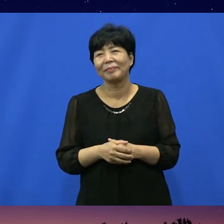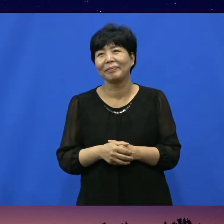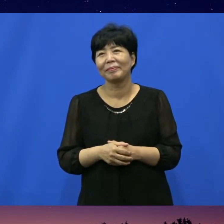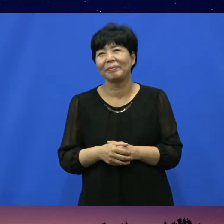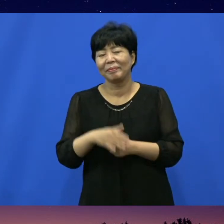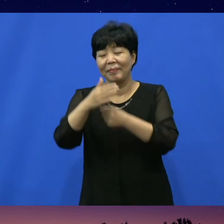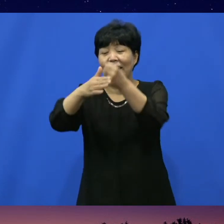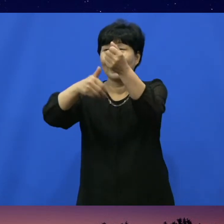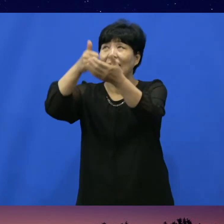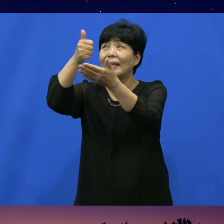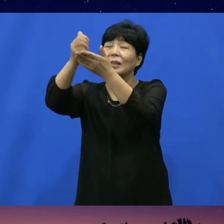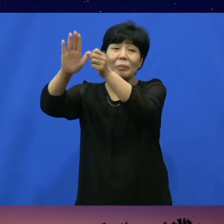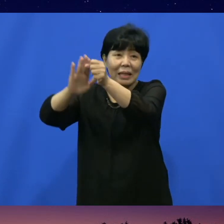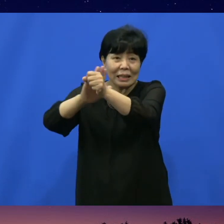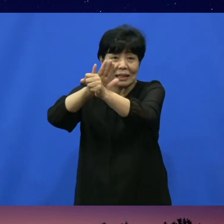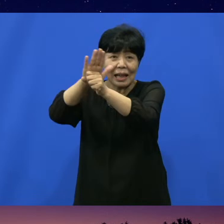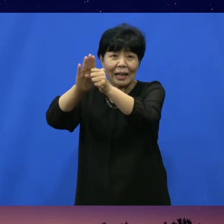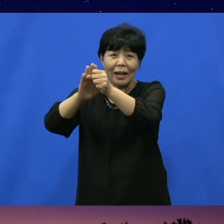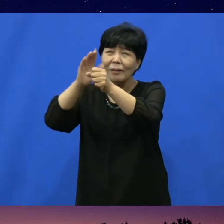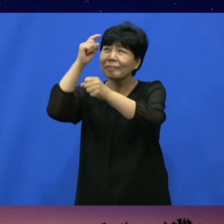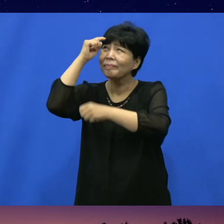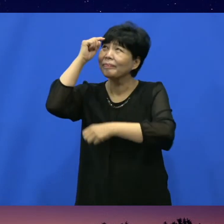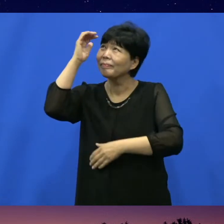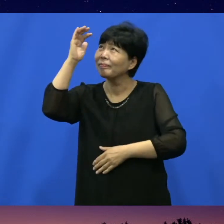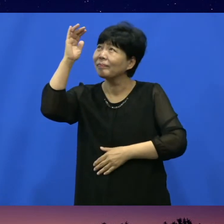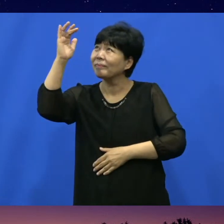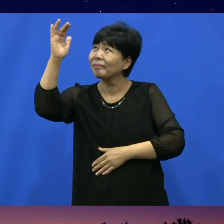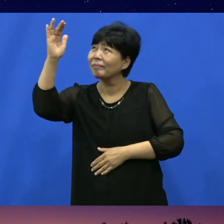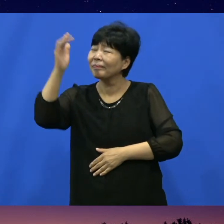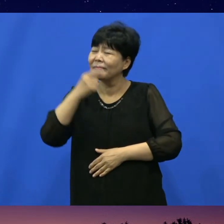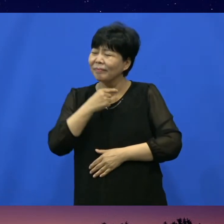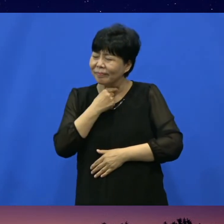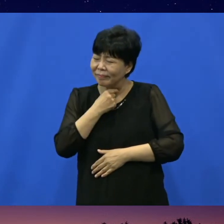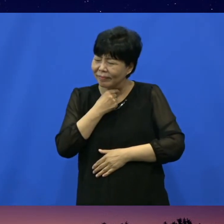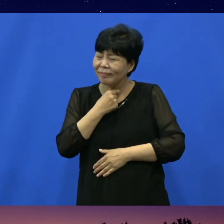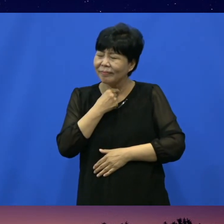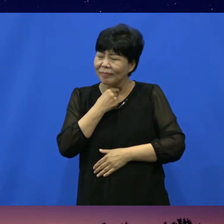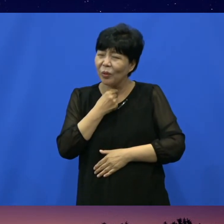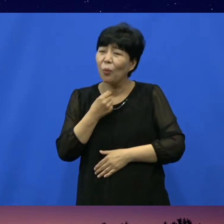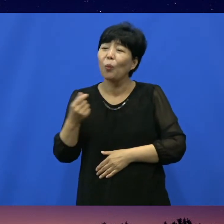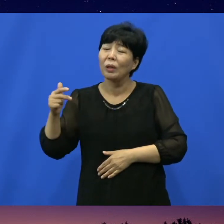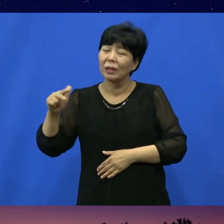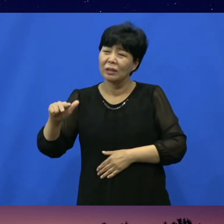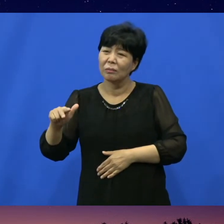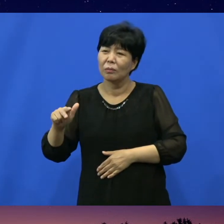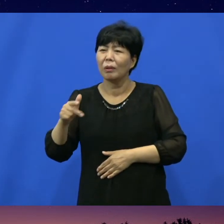그 하나님의 사랑을 아무리 갈망해도 부족하더라. 아무리 원해도 부족하더라. 적극적이어야 됩니다.